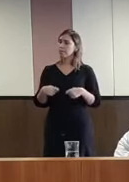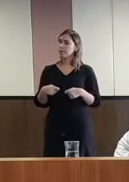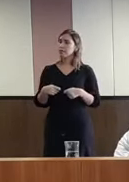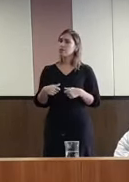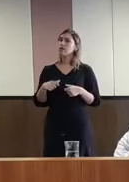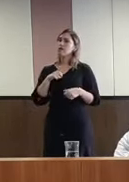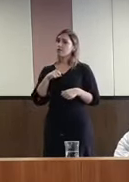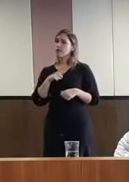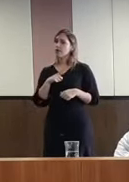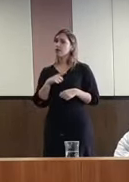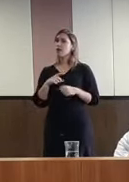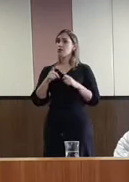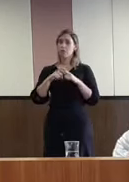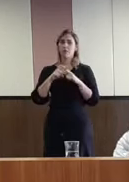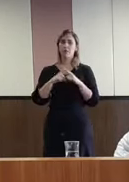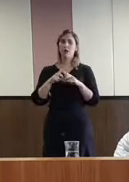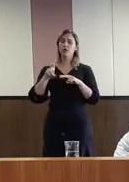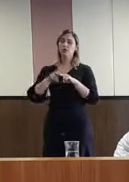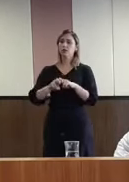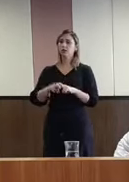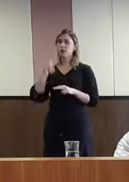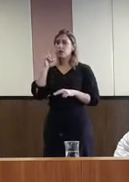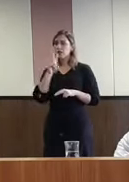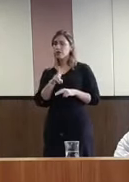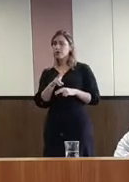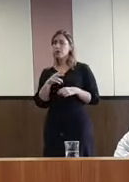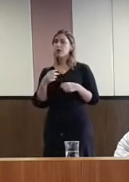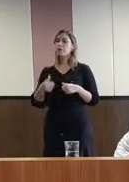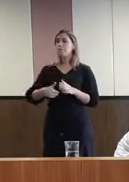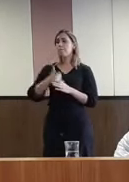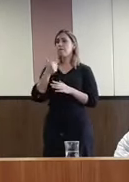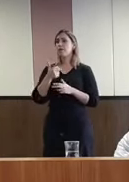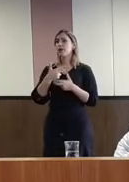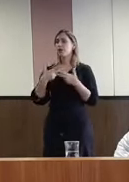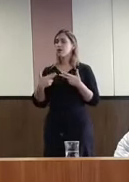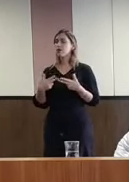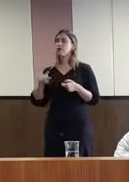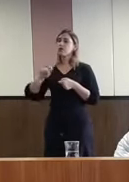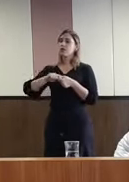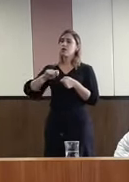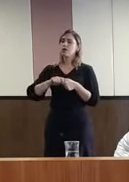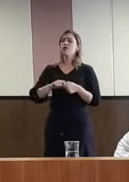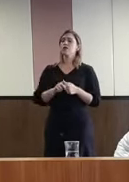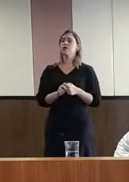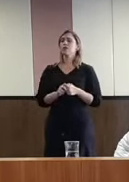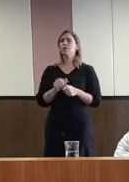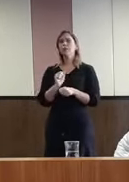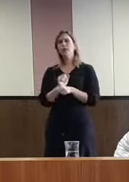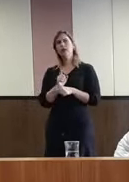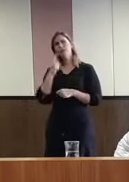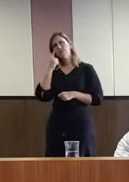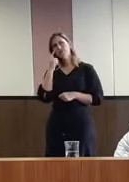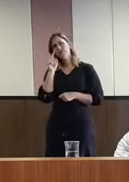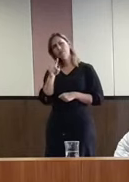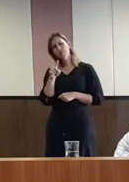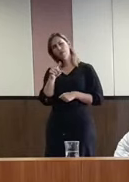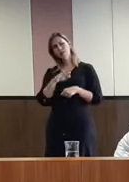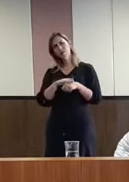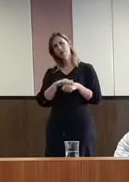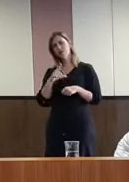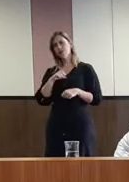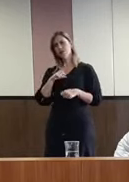estar um médico regulador sentado para avaliar essa demanda, a primeira coisa que ele vai fazer é, peraí, esse paciente tem